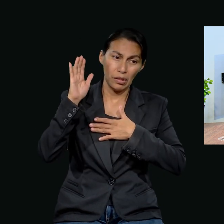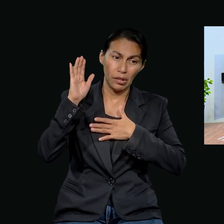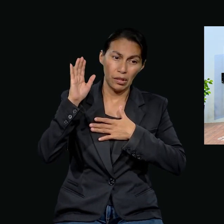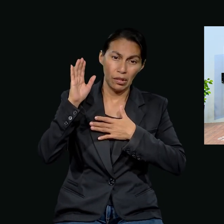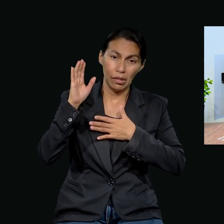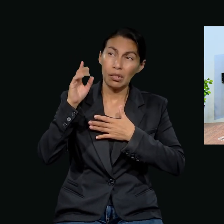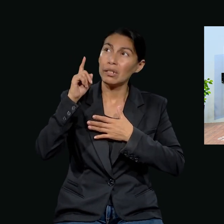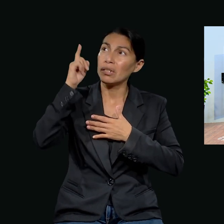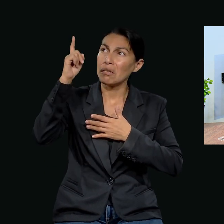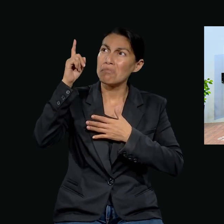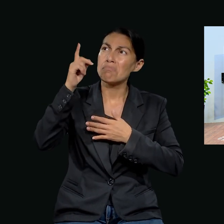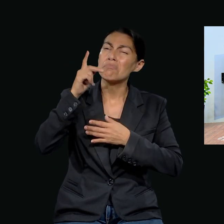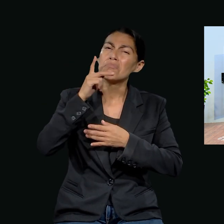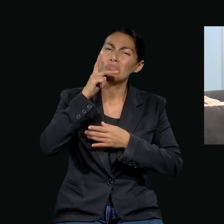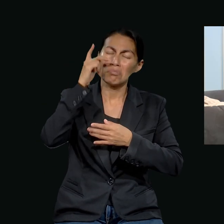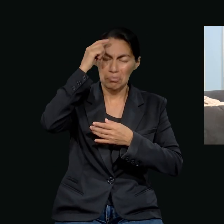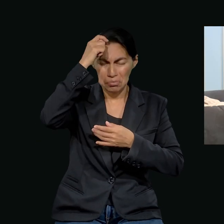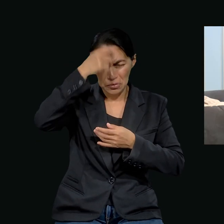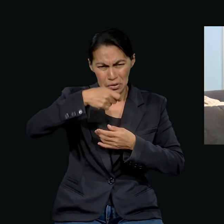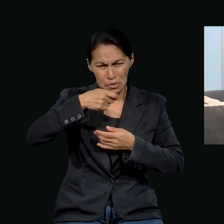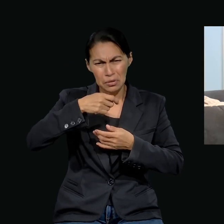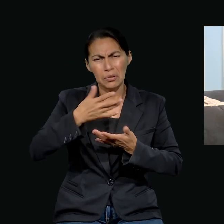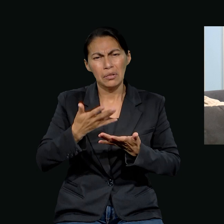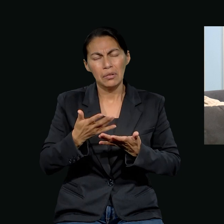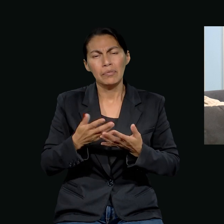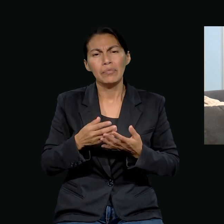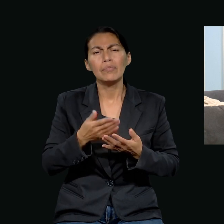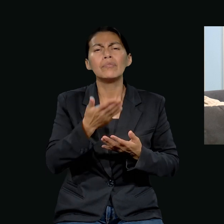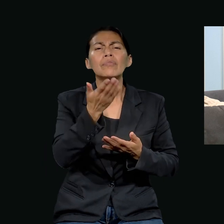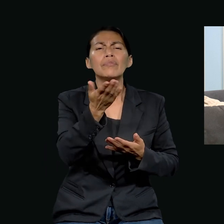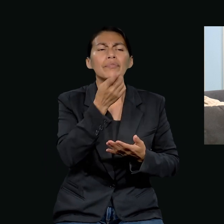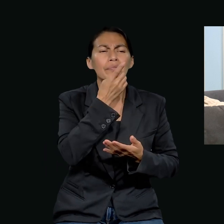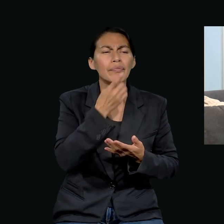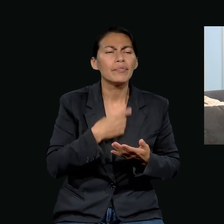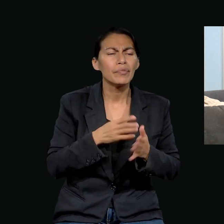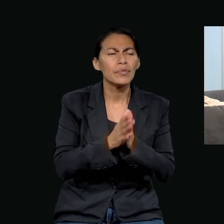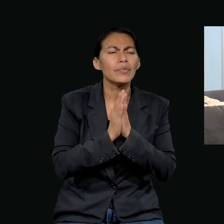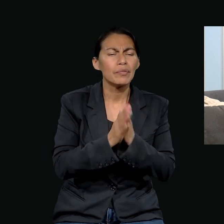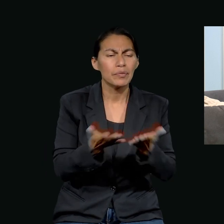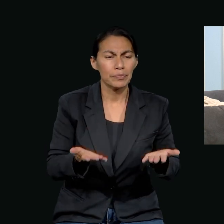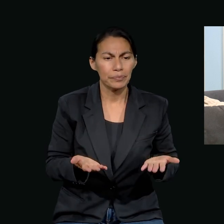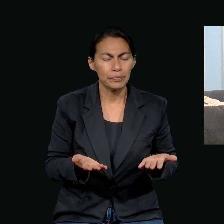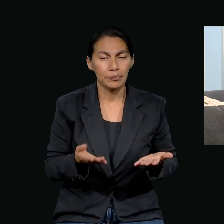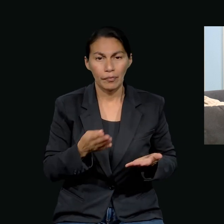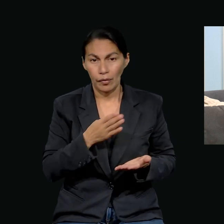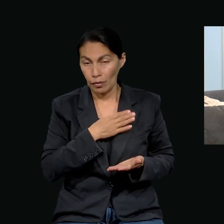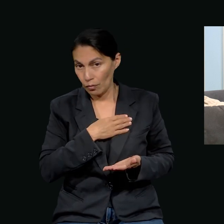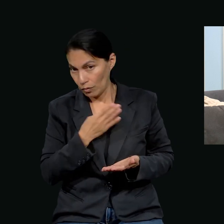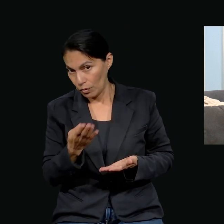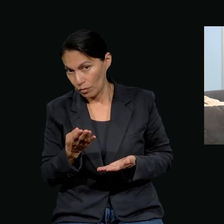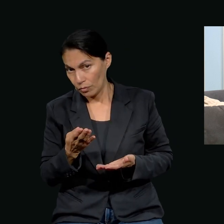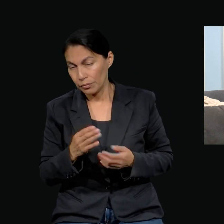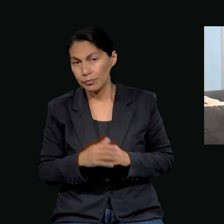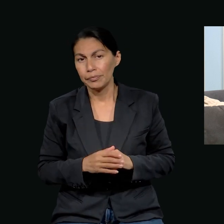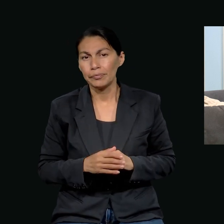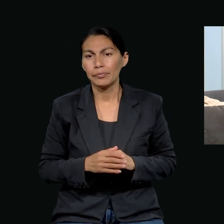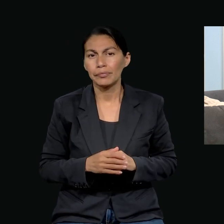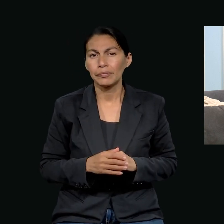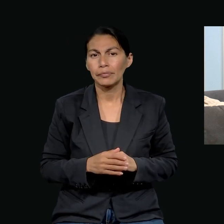palabra ¿Cuál es esa promesa Que tiene para nosotros Doctor? Bueno Quiero compartirles